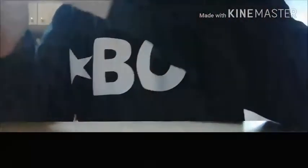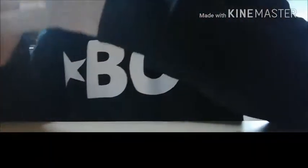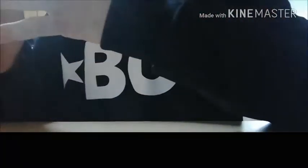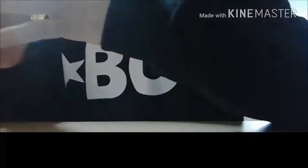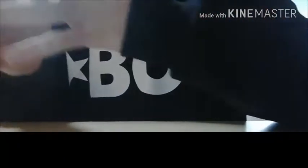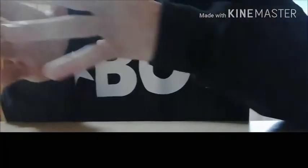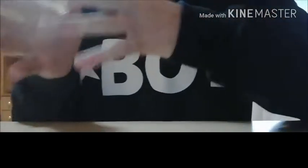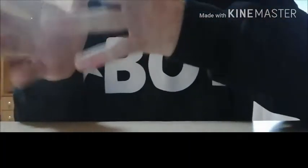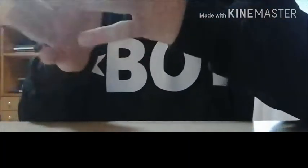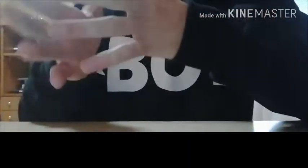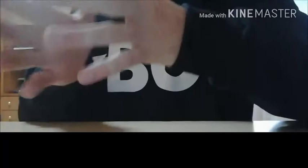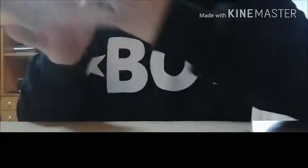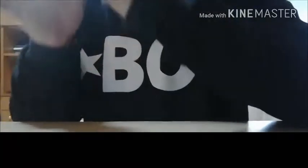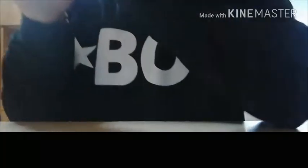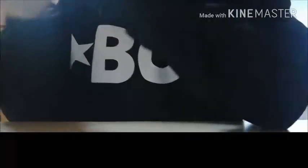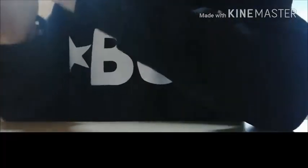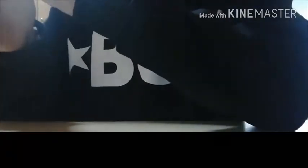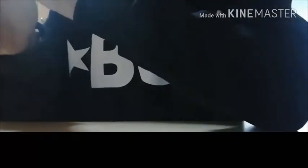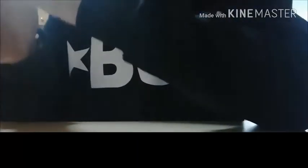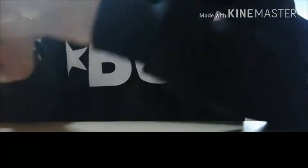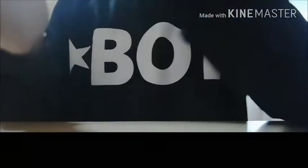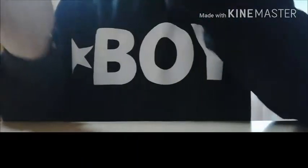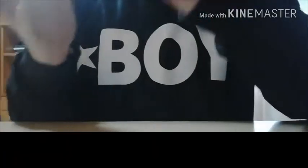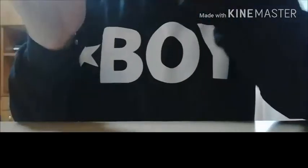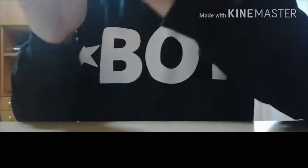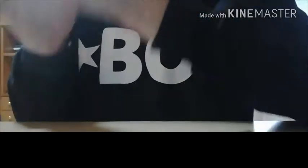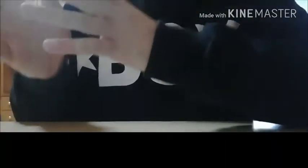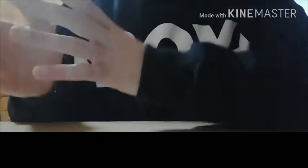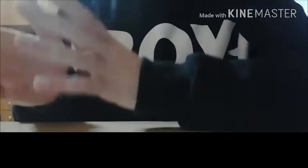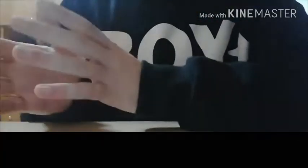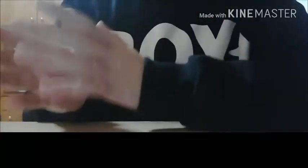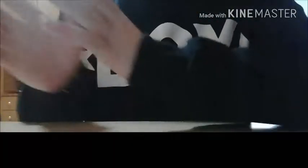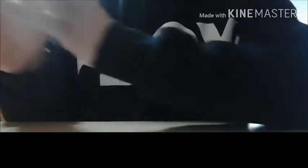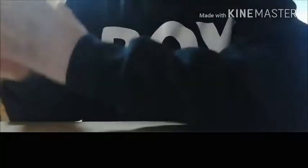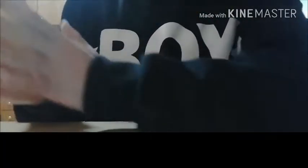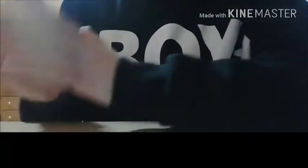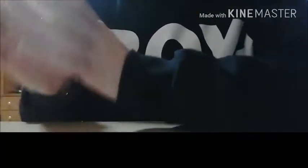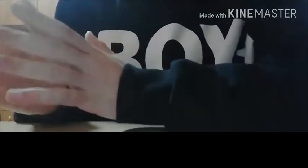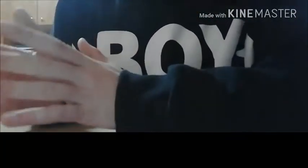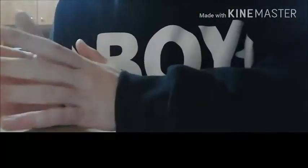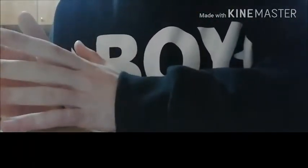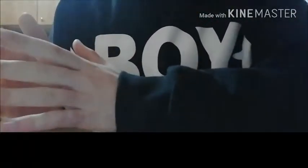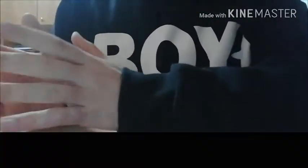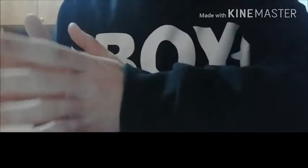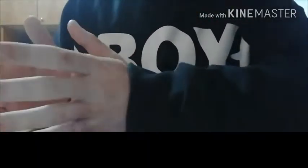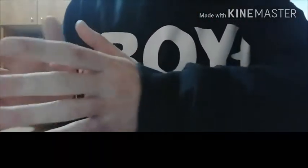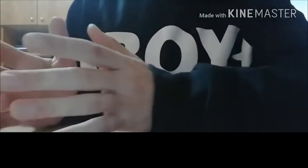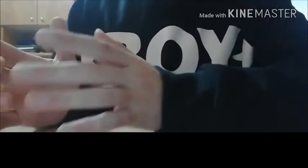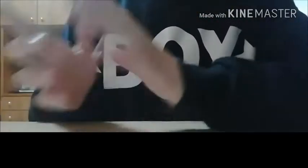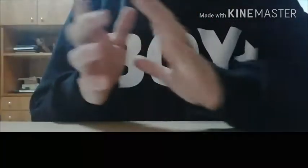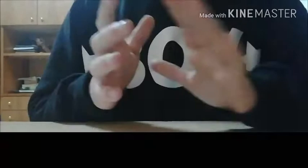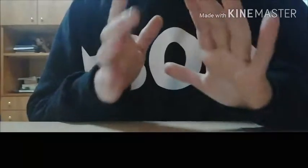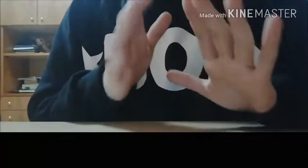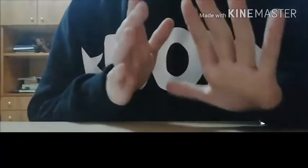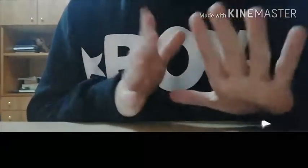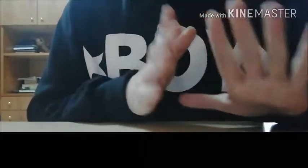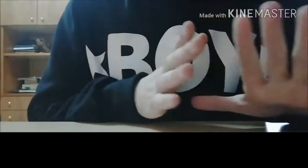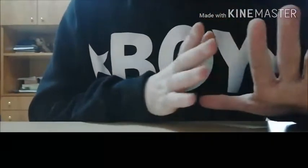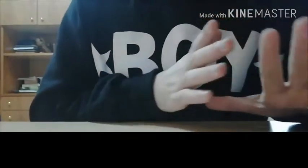l'attivista immagine conflitto al sugo pure conflitto a fuoco si può dire è vero però la maggior parte dei casi